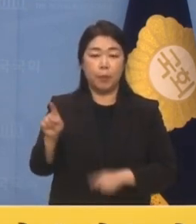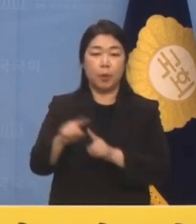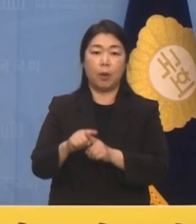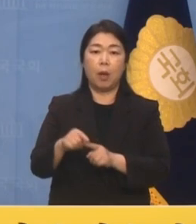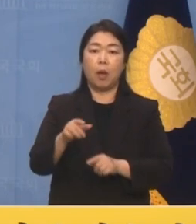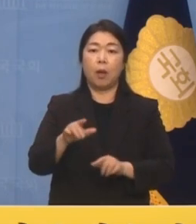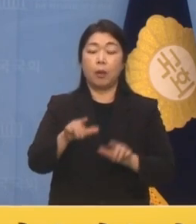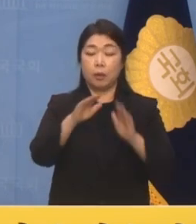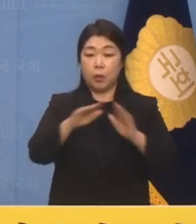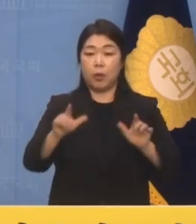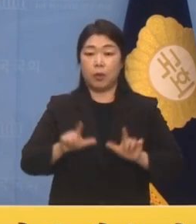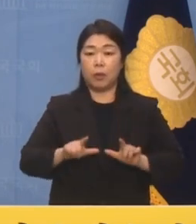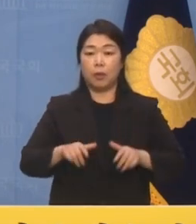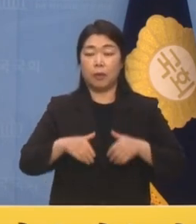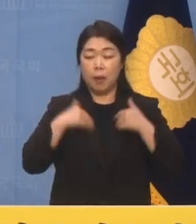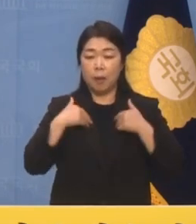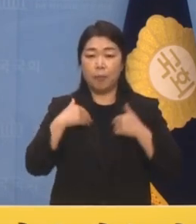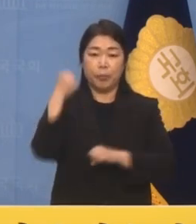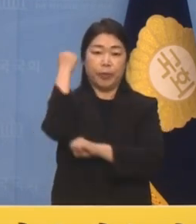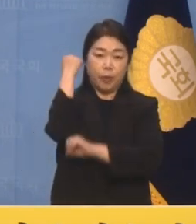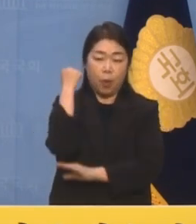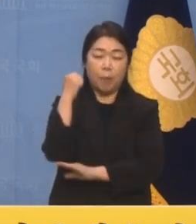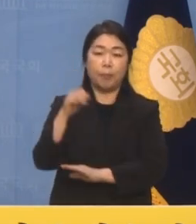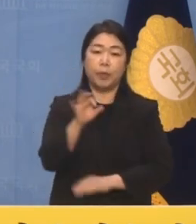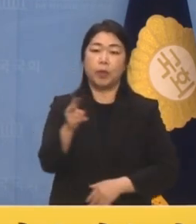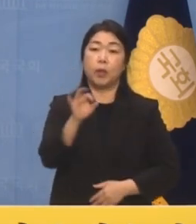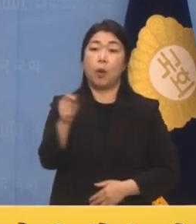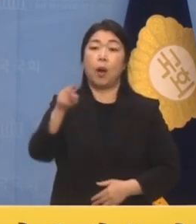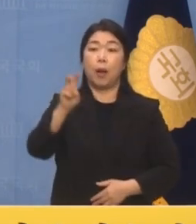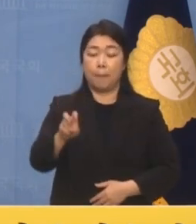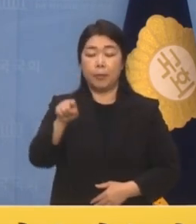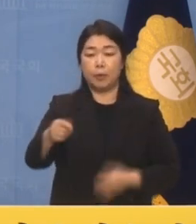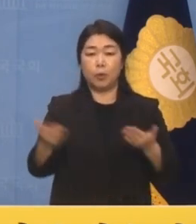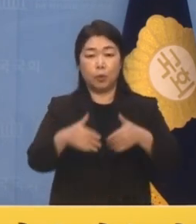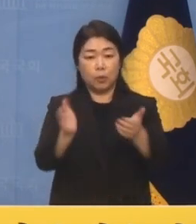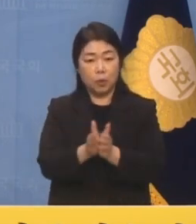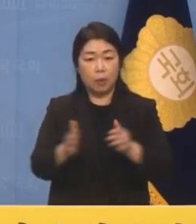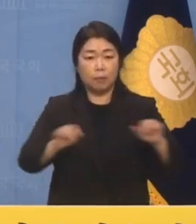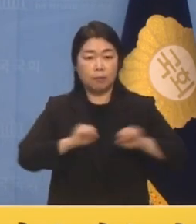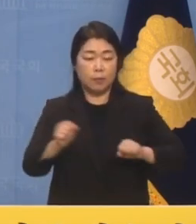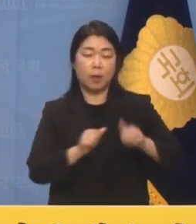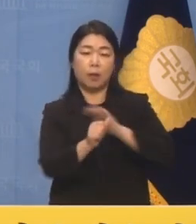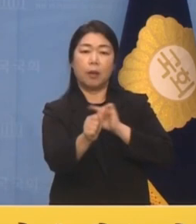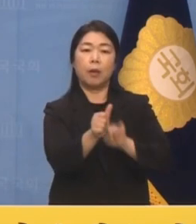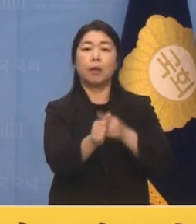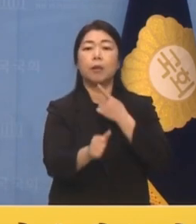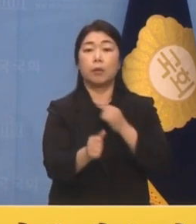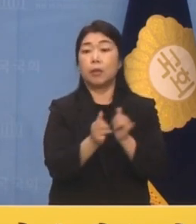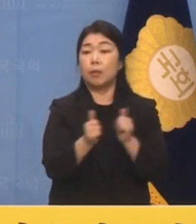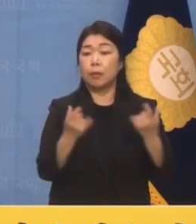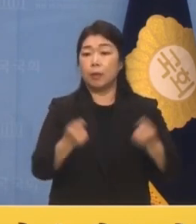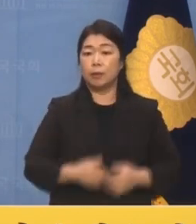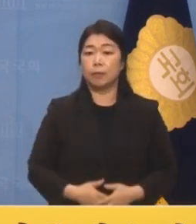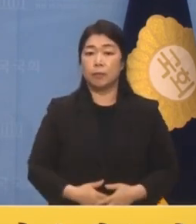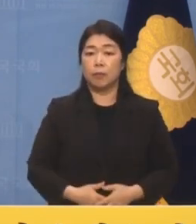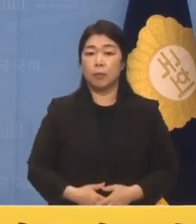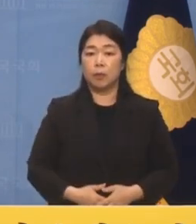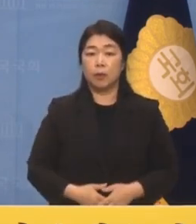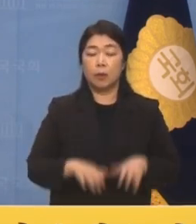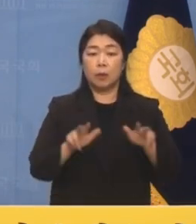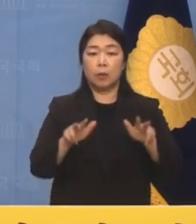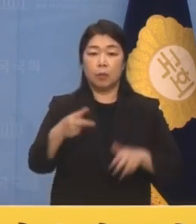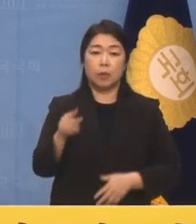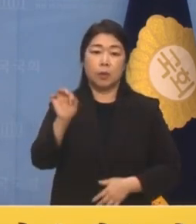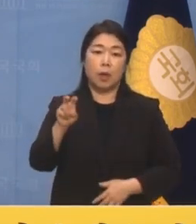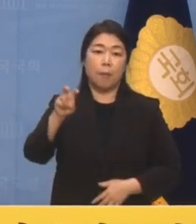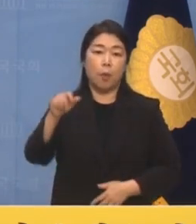해서 노동조합 운동과 지역운동을 활발하게 해온 정의당의 대표적인 정치인입니다. 현대 사모중공업